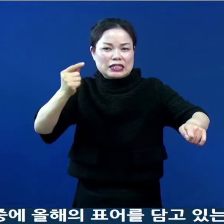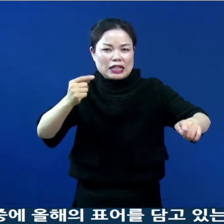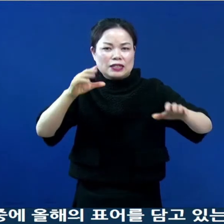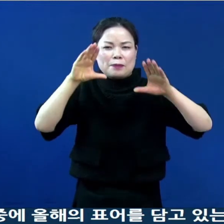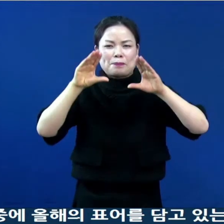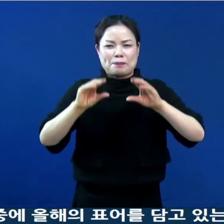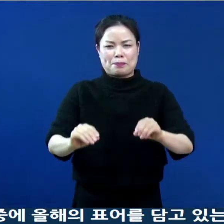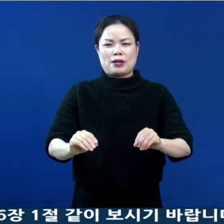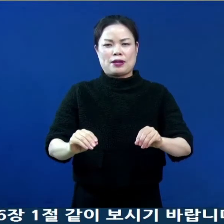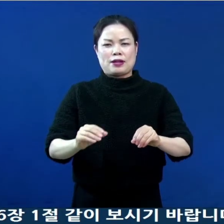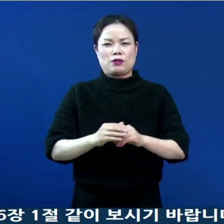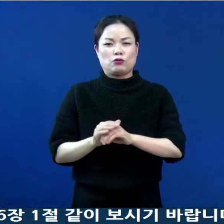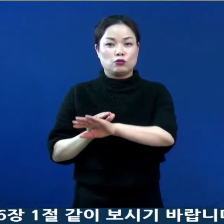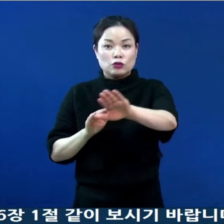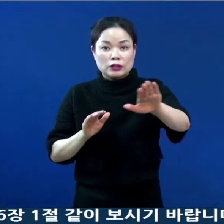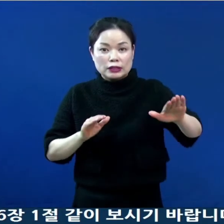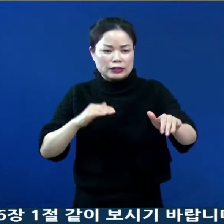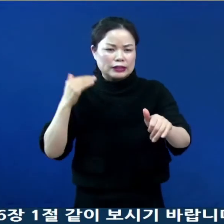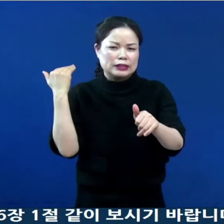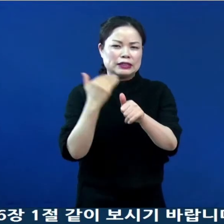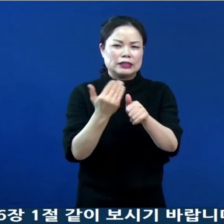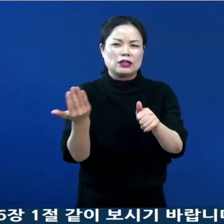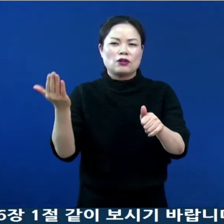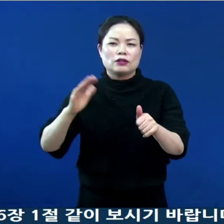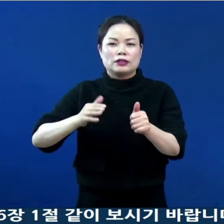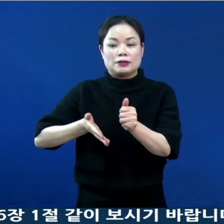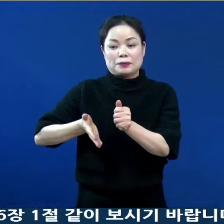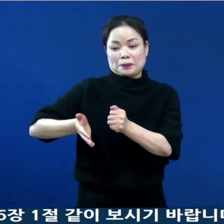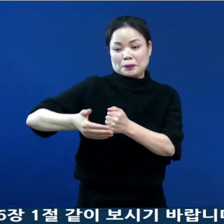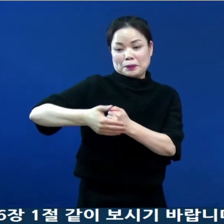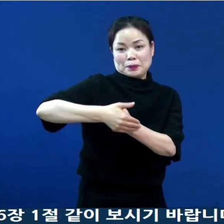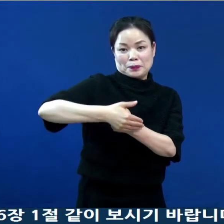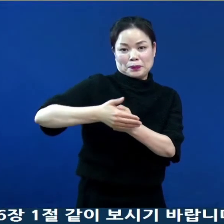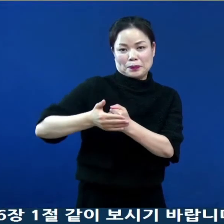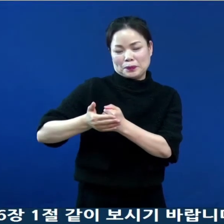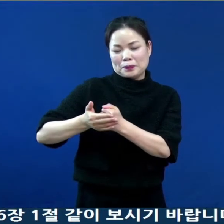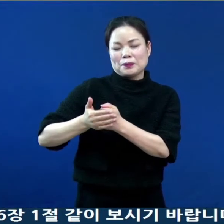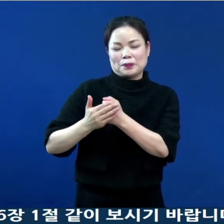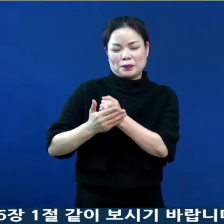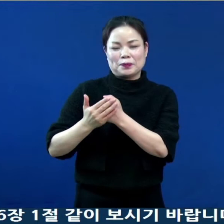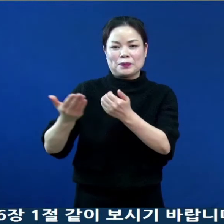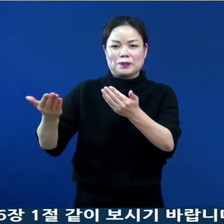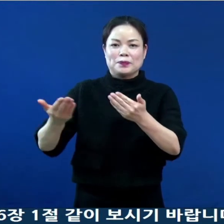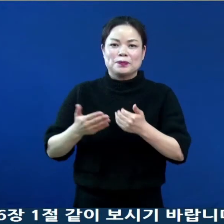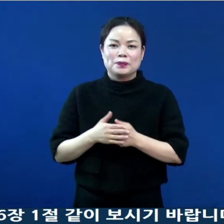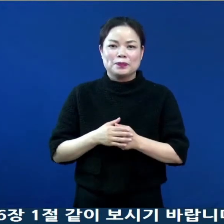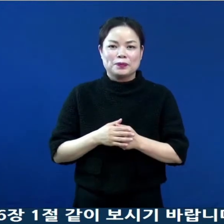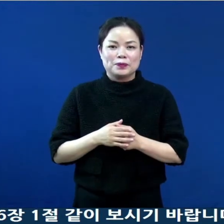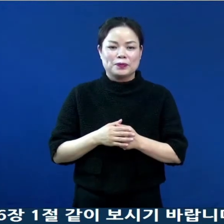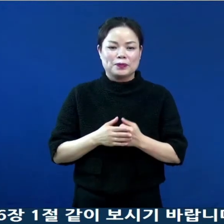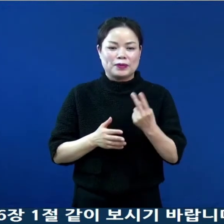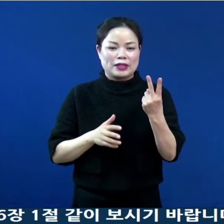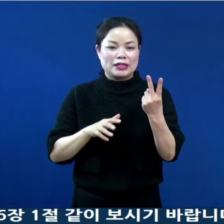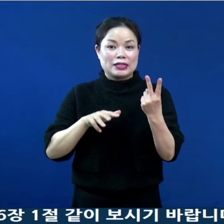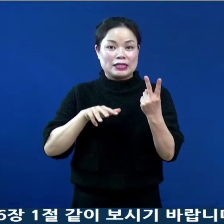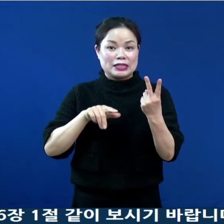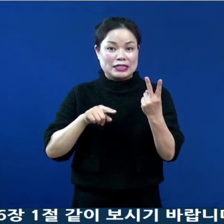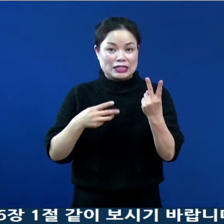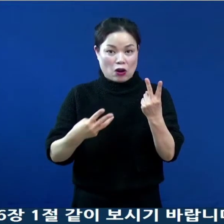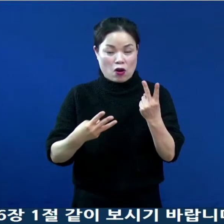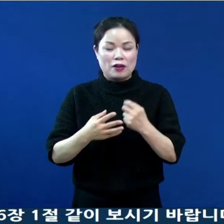도로 낫게 하실 것이요 우리를 치셨으나 싸매어 주실 것임이라. 2절도 한번 보십시다.